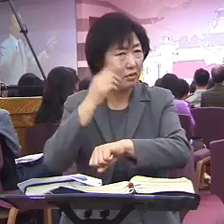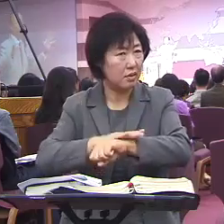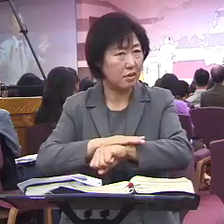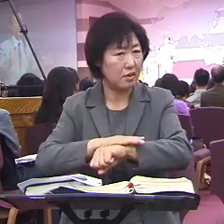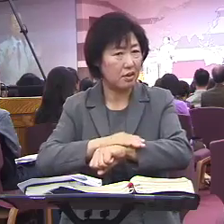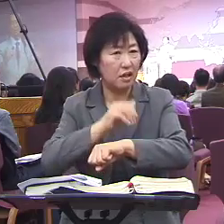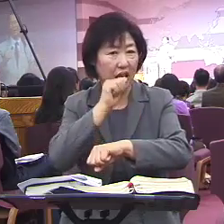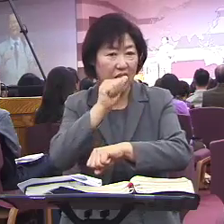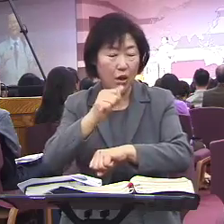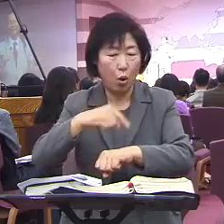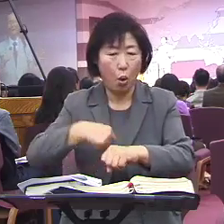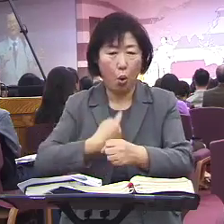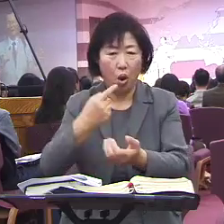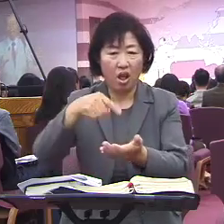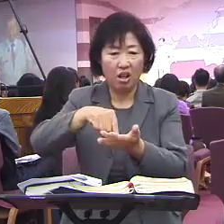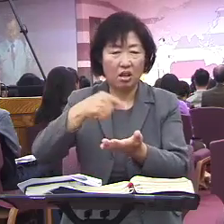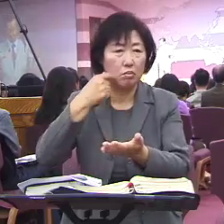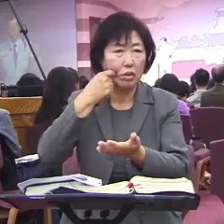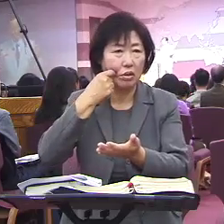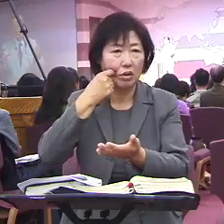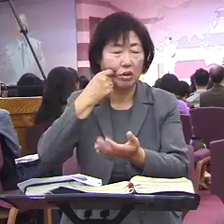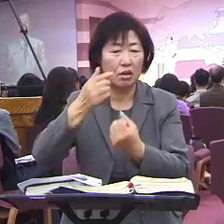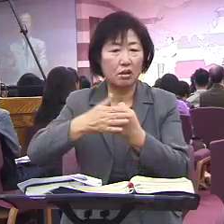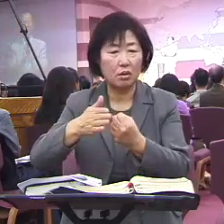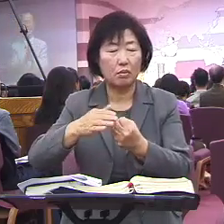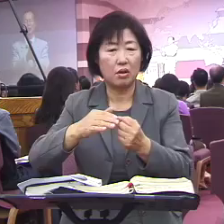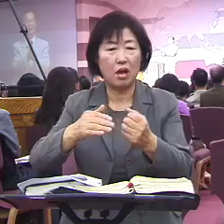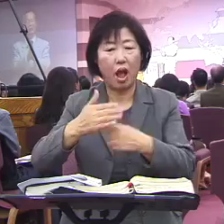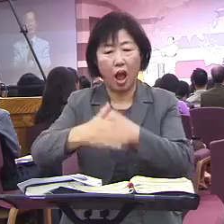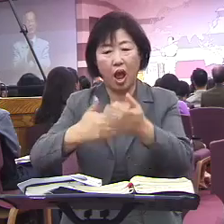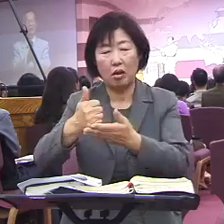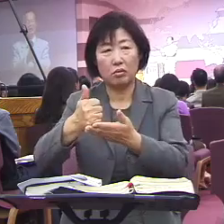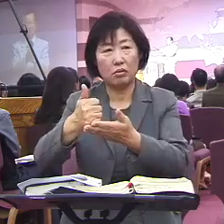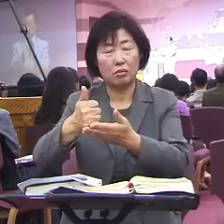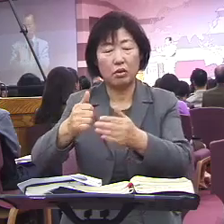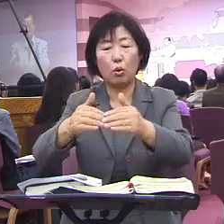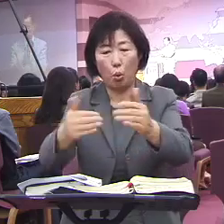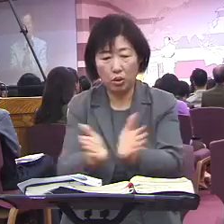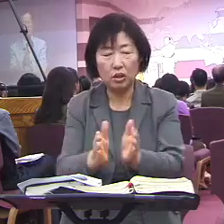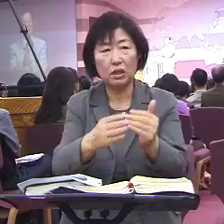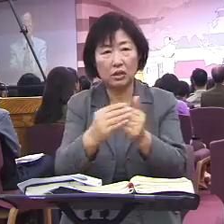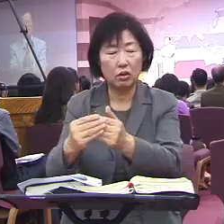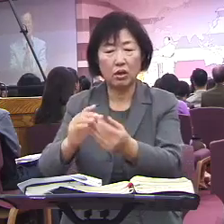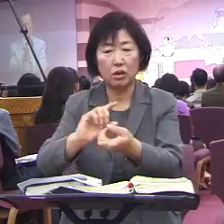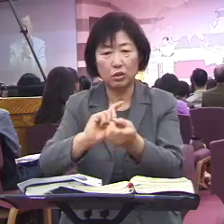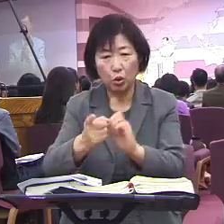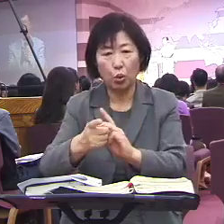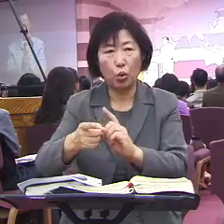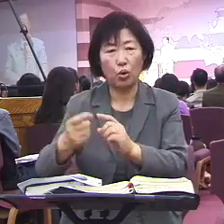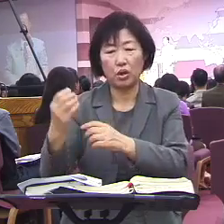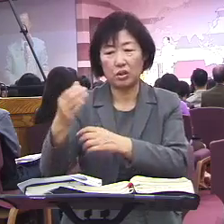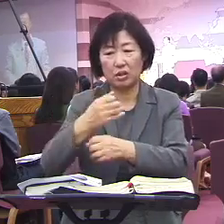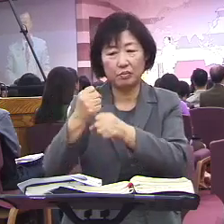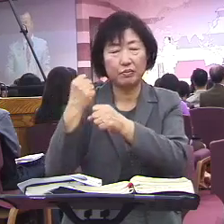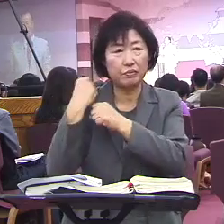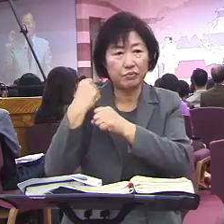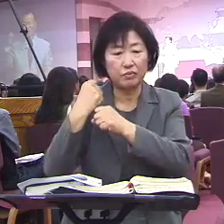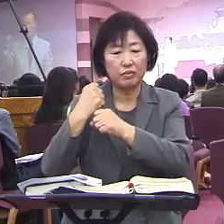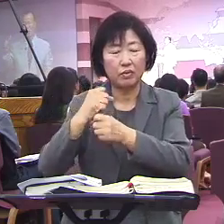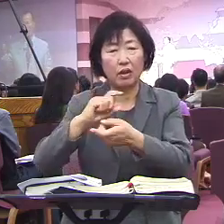우리가 결코 홀로 서지 못하기 때문에 하나님께서 공동체로 우리를 인도하시었어요. 이렇게 서로 짐을 지면서 서로 살 수